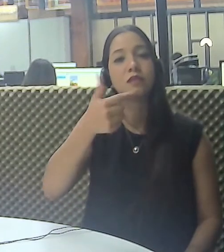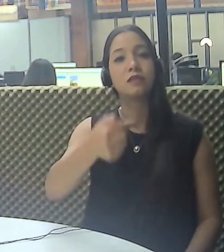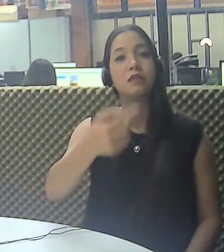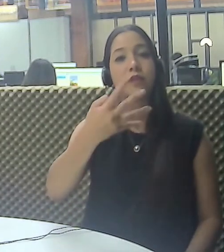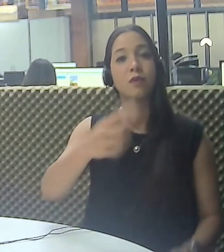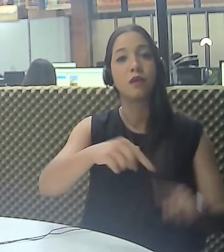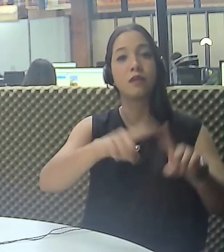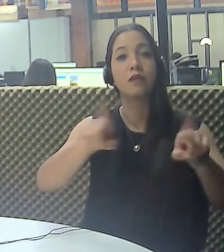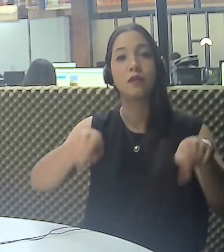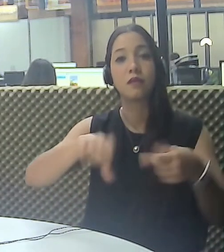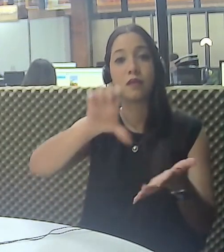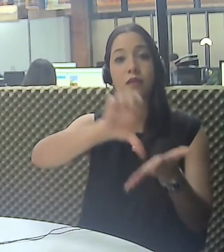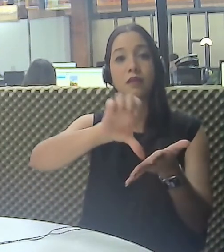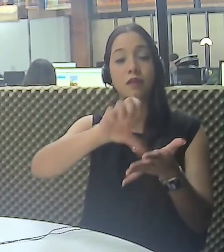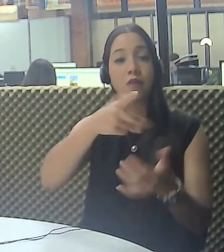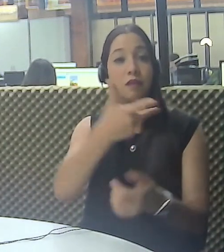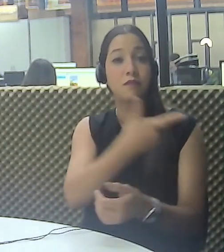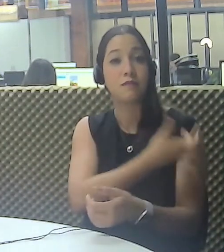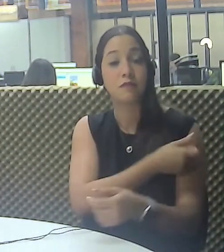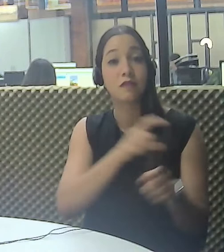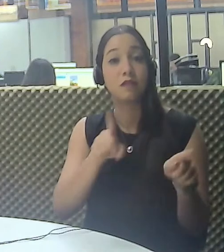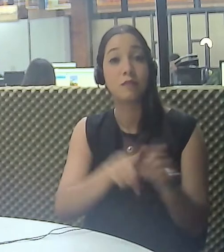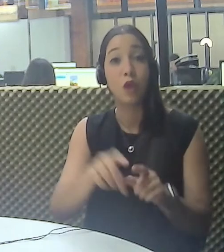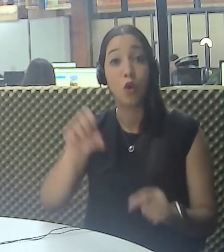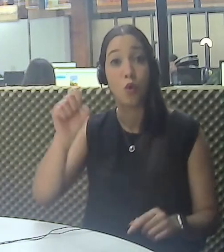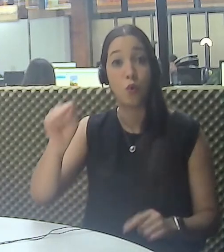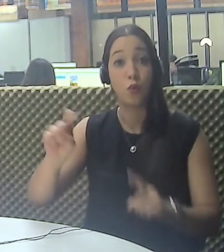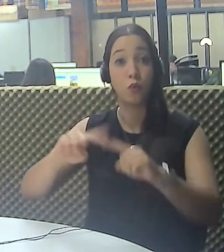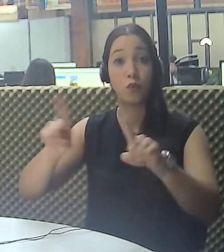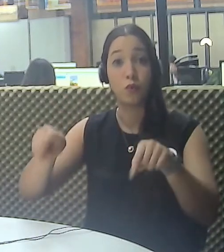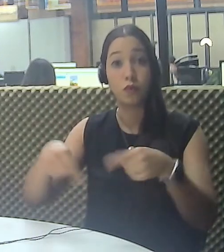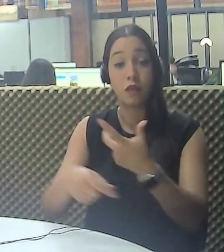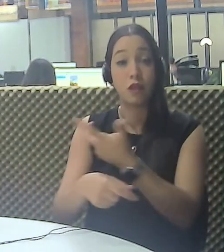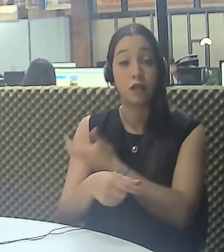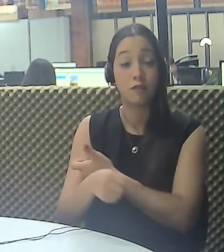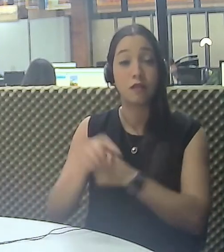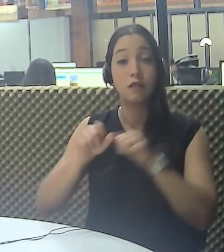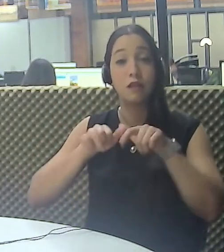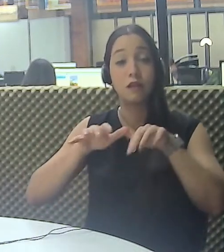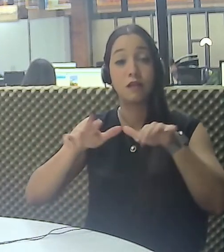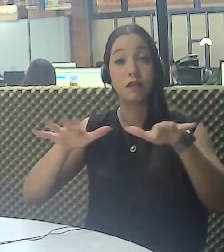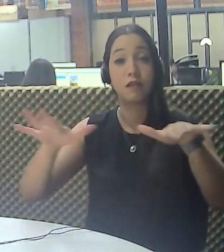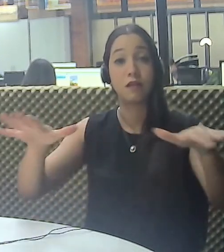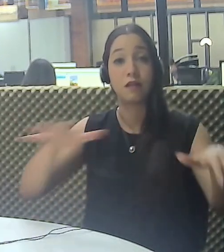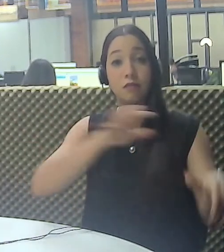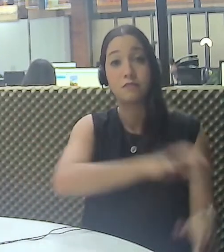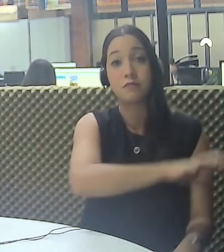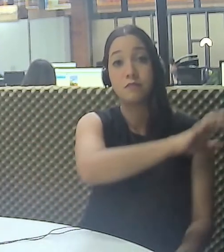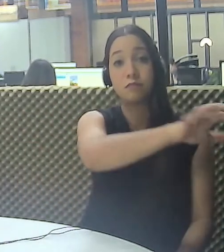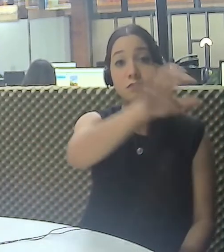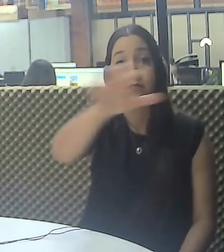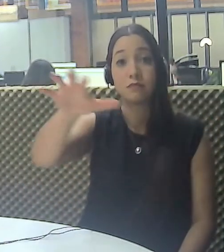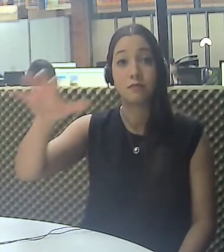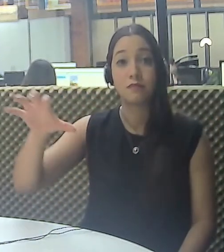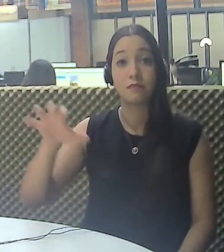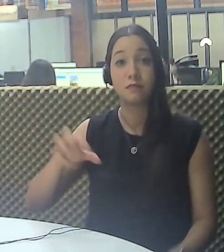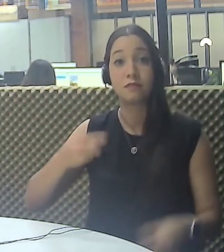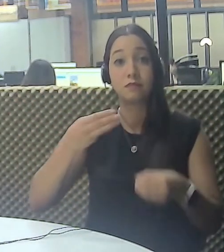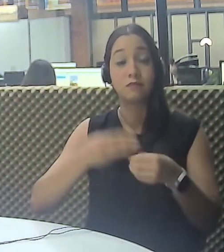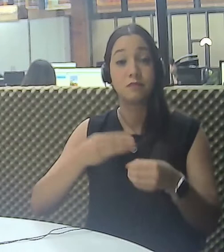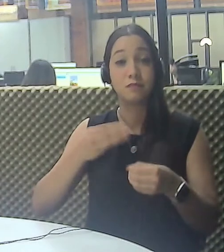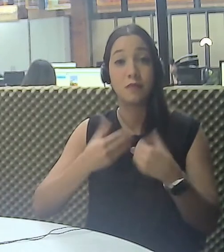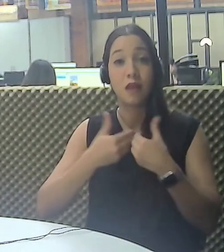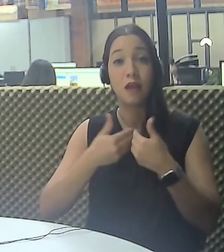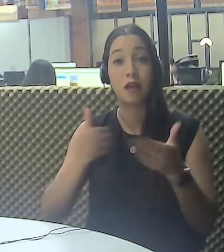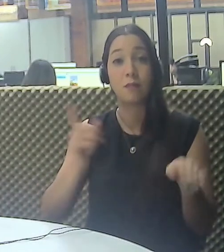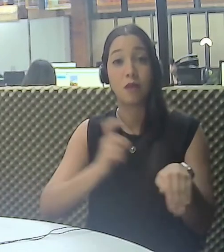74 salas de vacina, inclusive 8 salas de vacina distribuídas geograficamente no município, que ficam